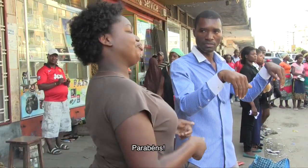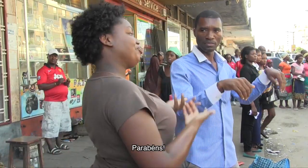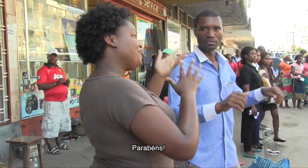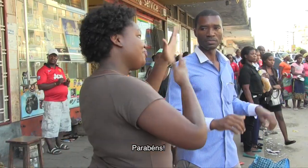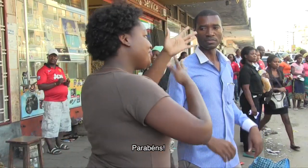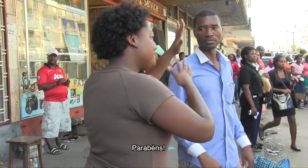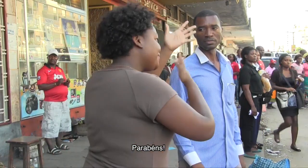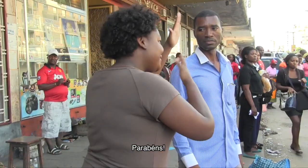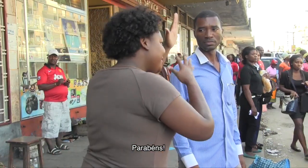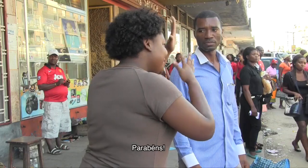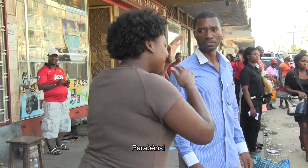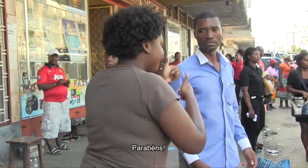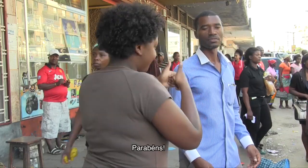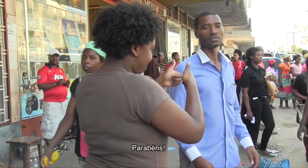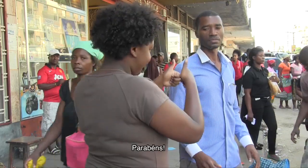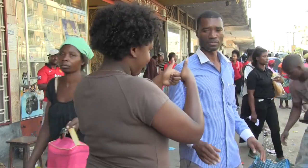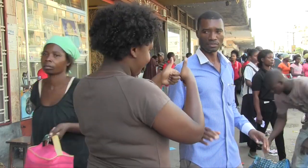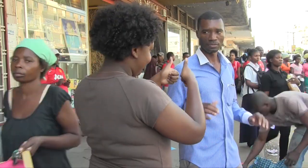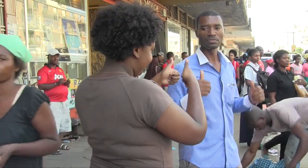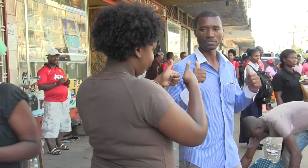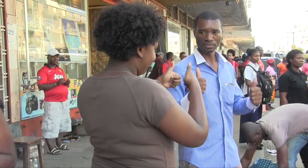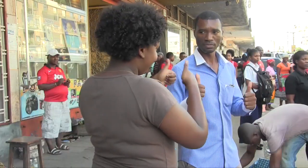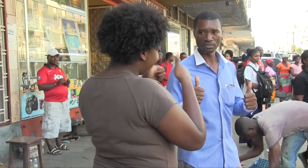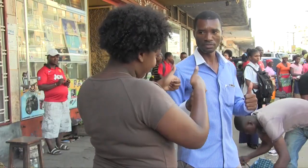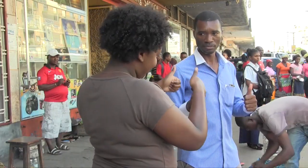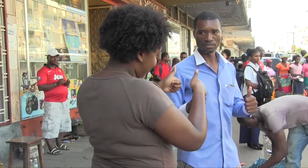Muito bom! Parabéns!